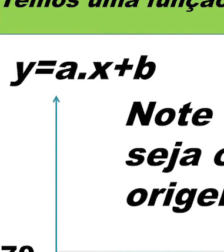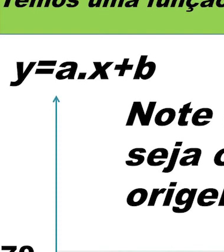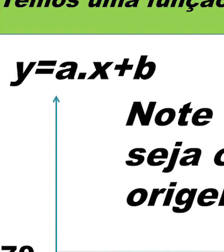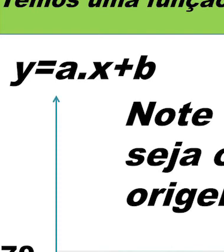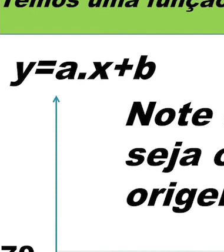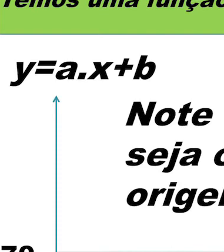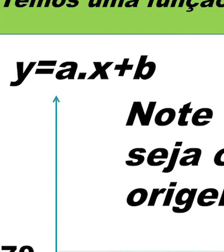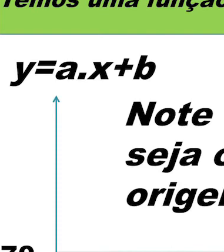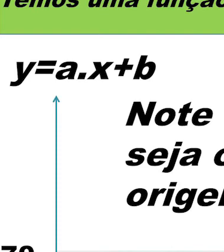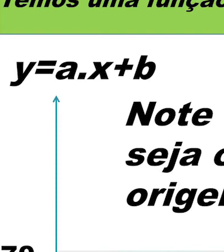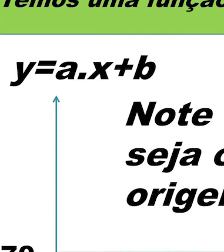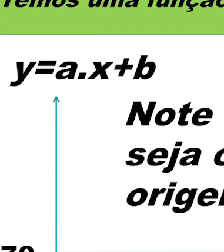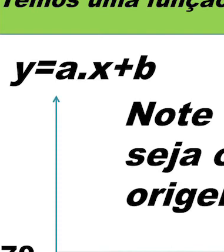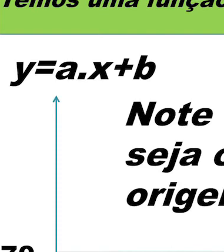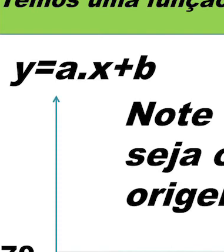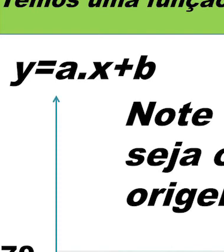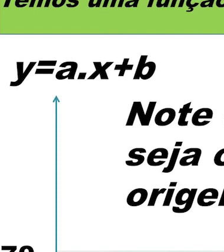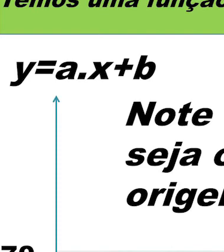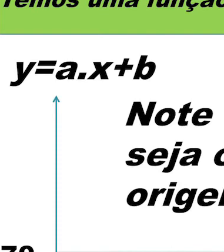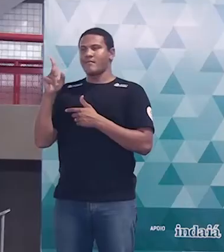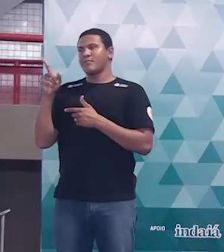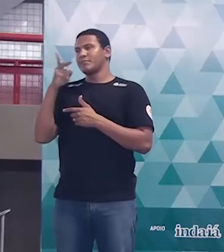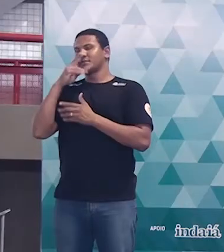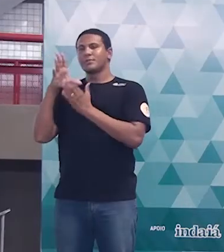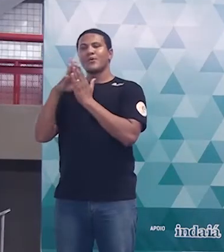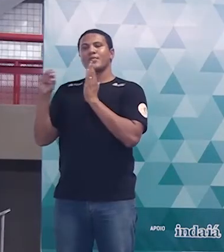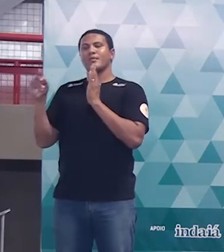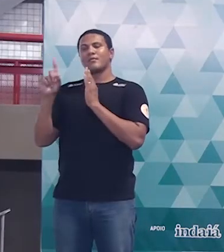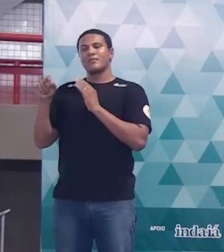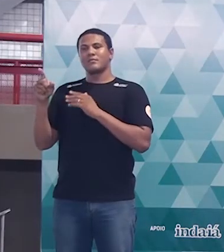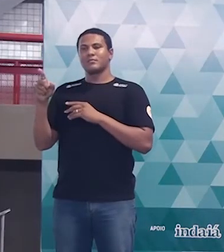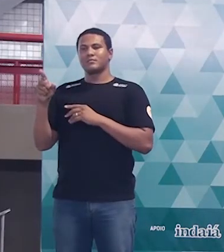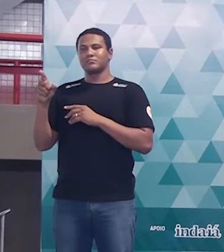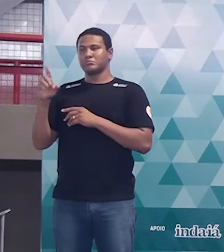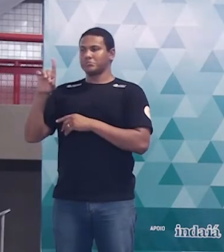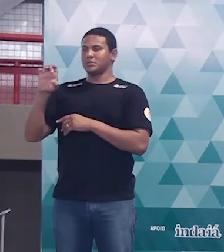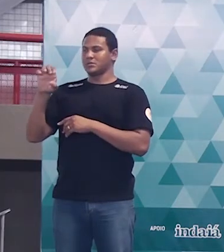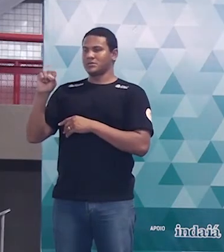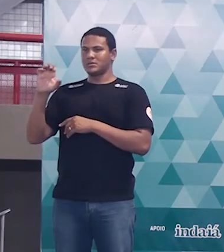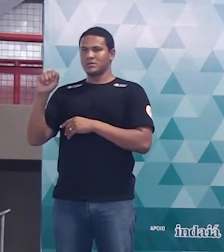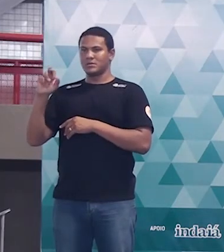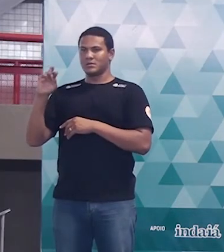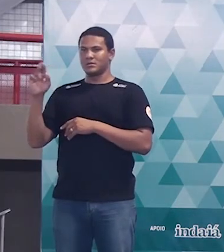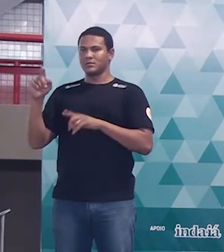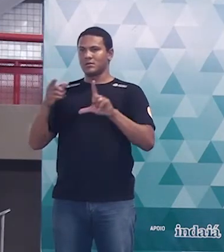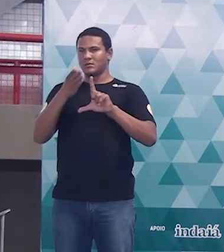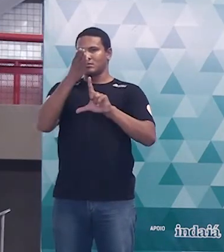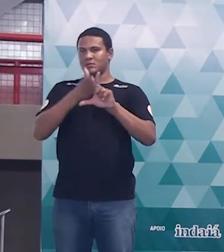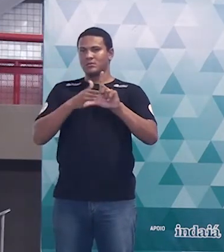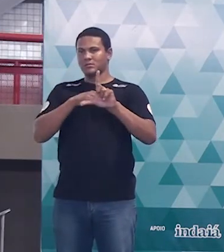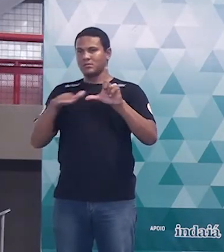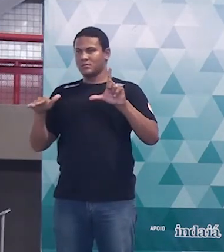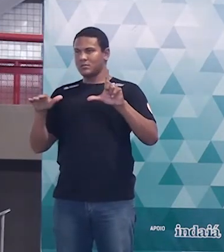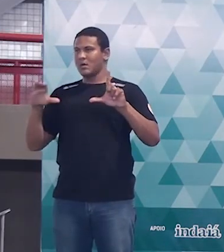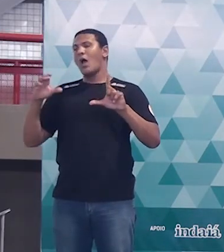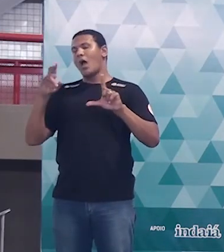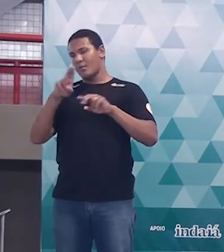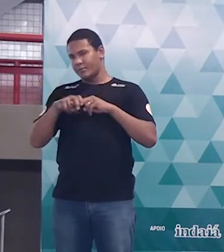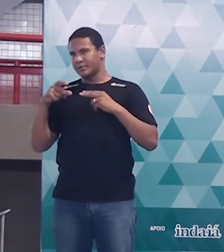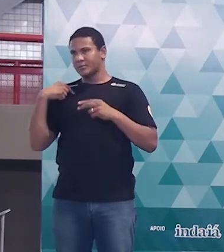Então, em homenagem a ele, temos então o plano cartesiano, René